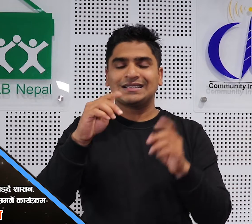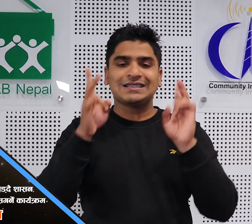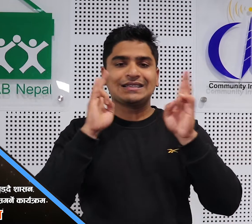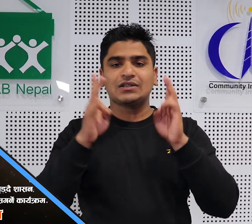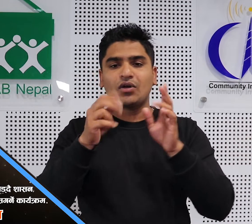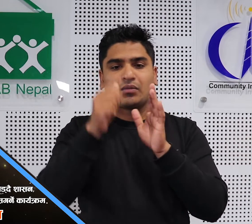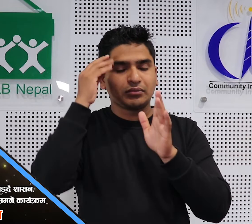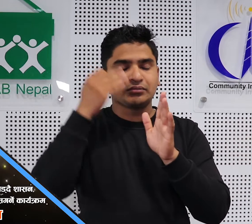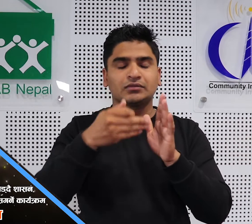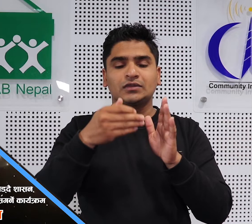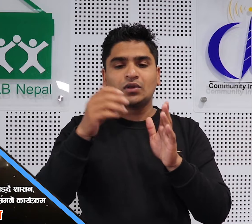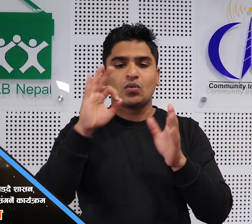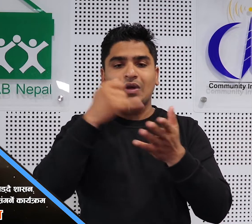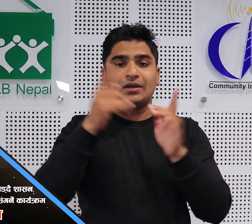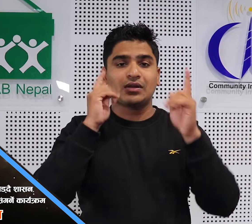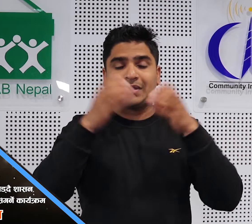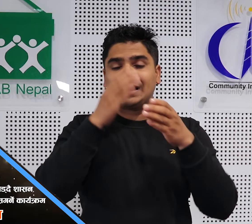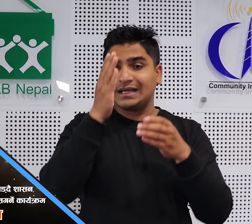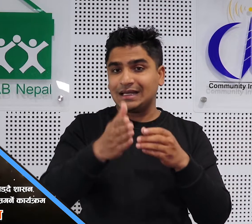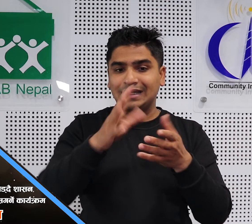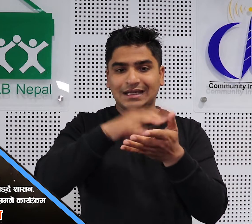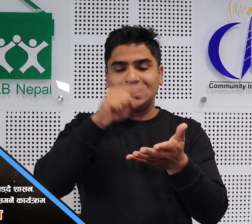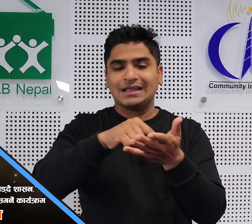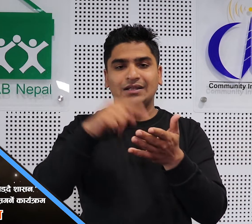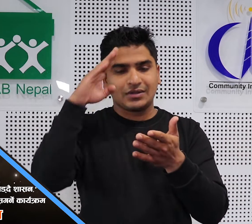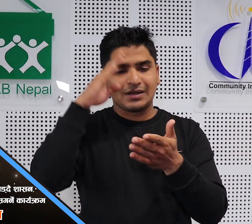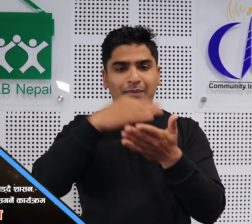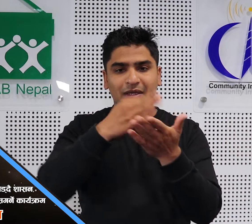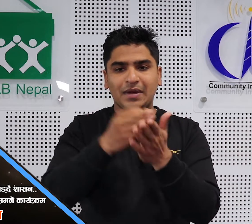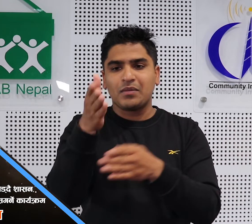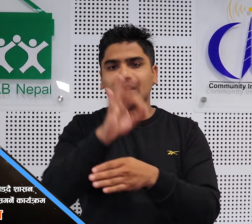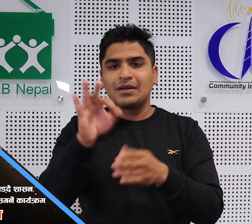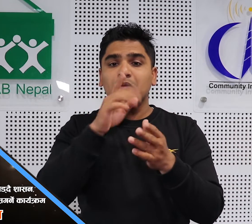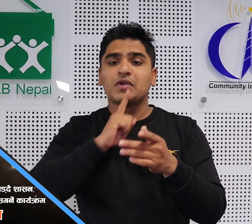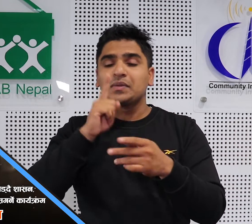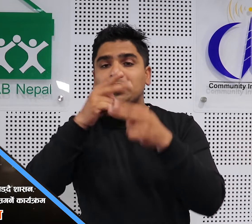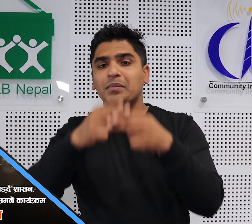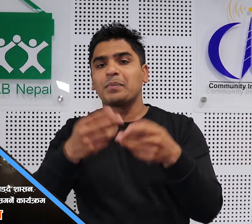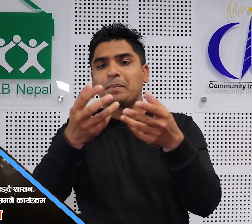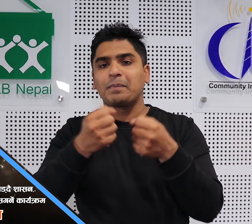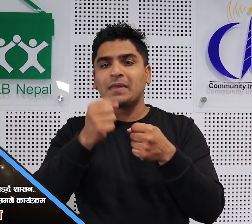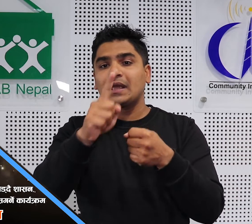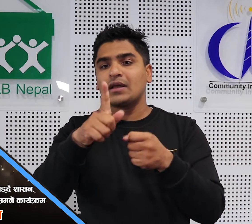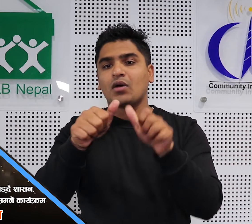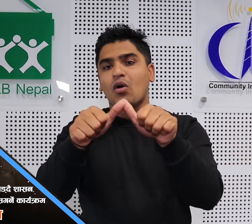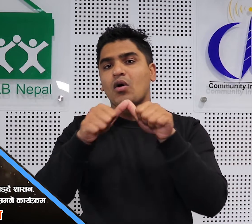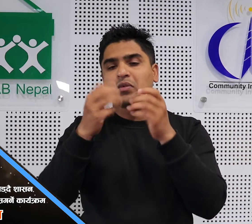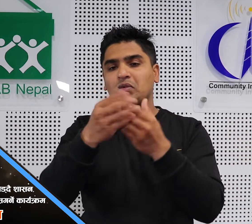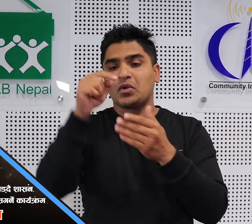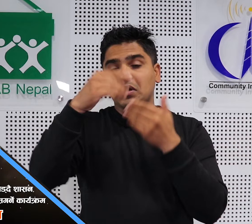गरेको वालिङ नगरपालिकाले केन्द्रीय सरकारका विभाग र मन्त्रालयबाट हरेक वर्ष प्राप्त गर्नुपर्ने 1 अर्ब रुपियाँ अहिलेसम्म प्राप्त